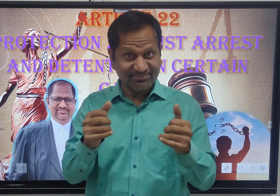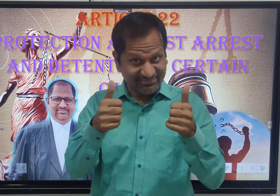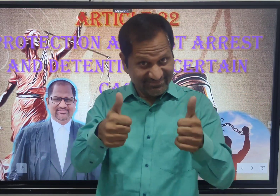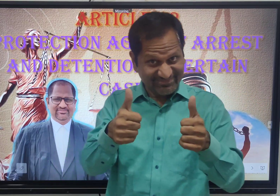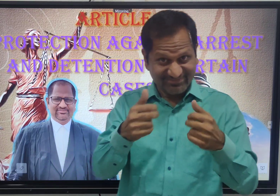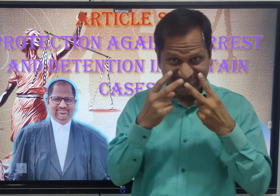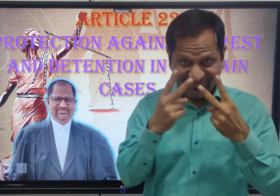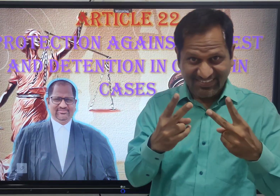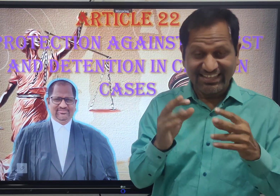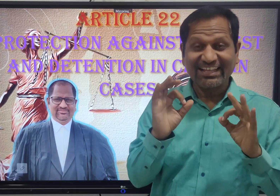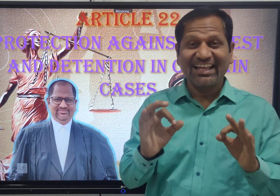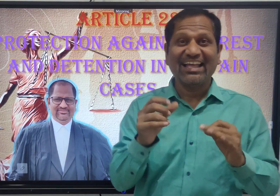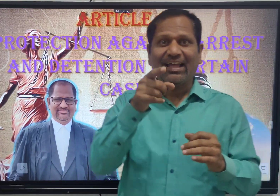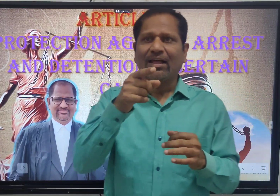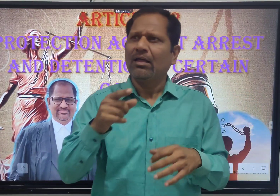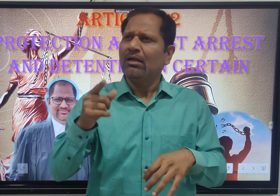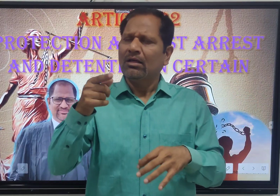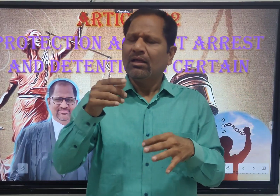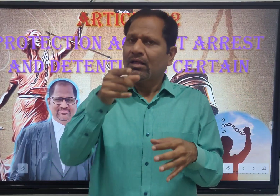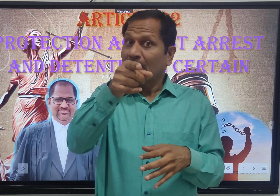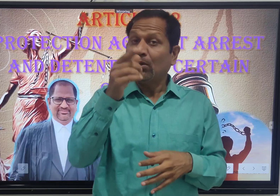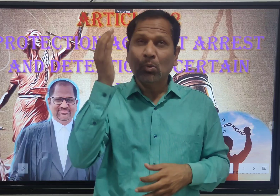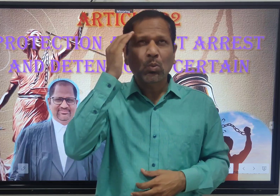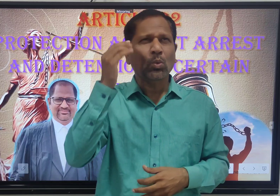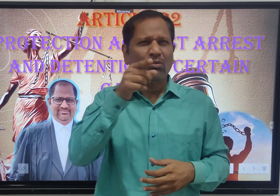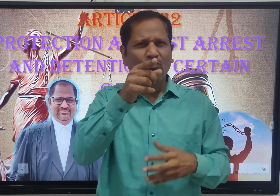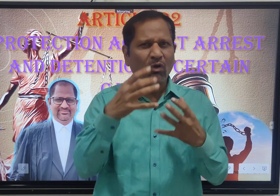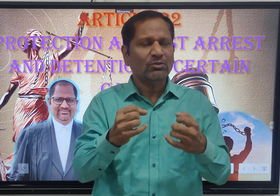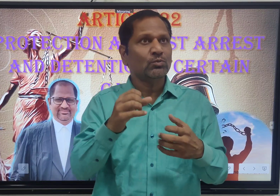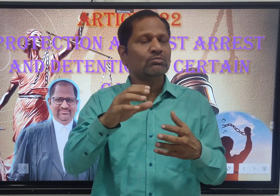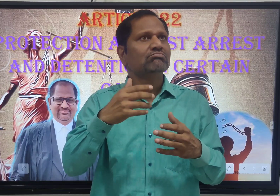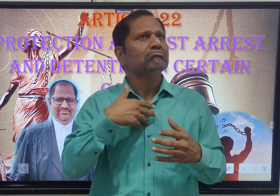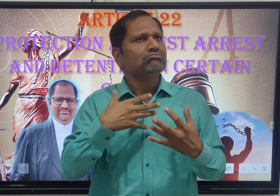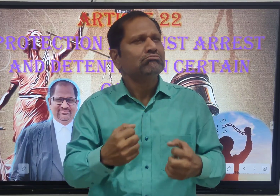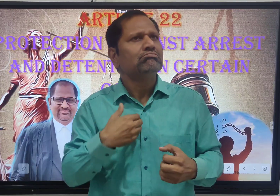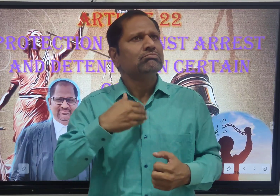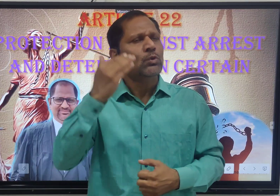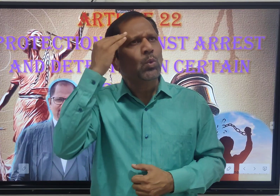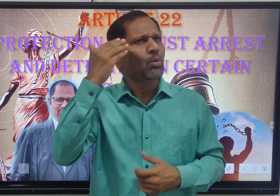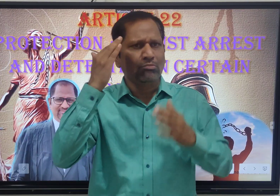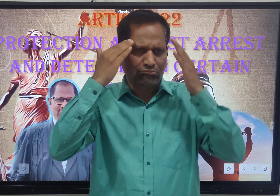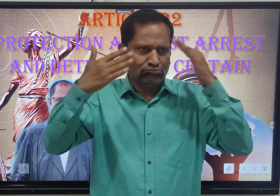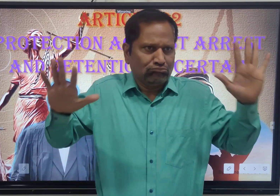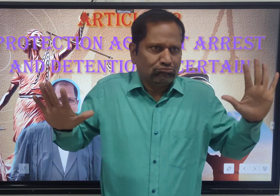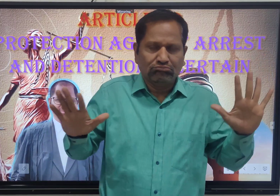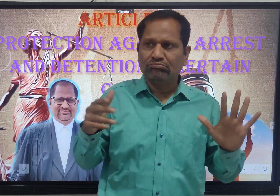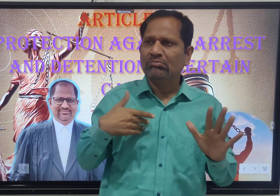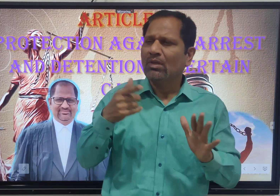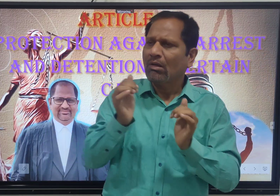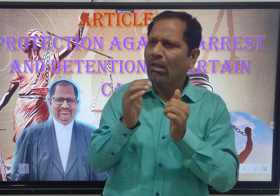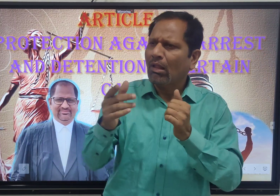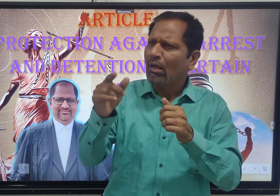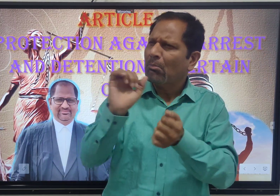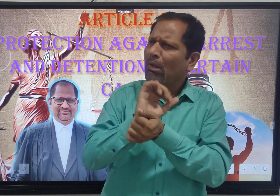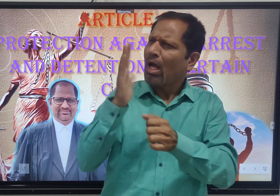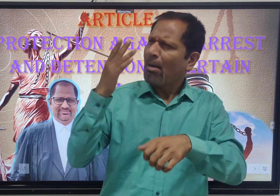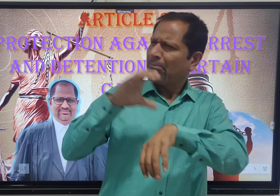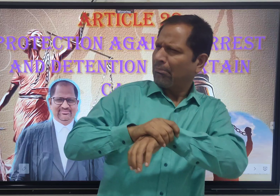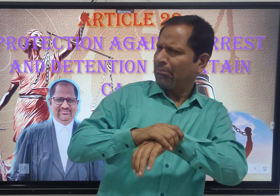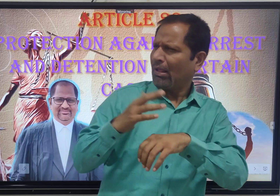और हमें क्या मौलिक अधिकार प्राप्त हैं। आप सोच रहे होंगे कि हमें कोई चीज़ मालूम नहीं